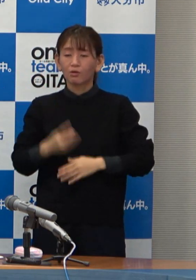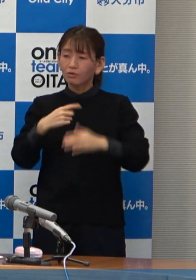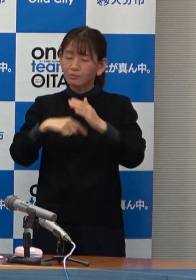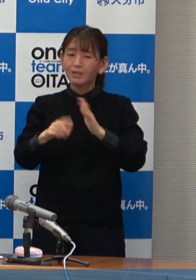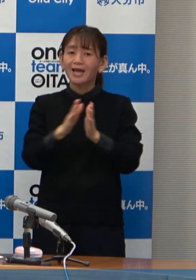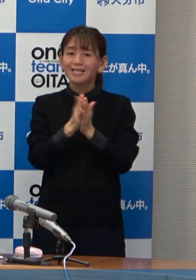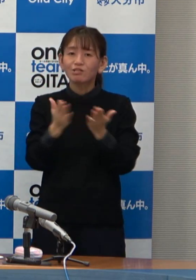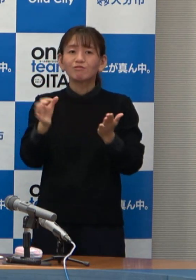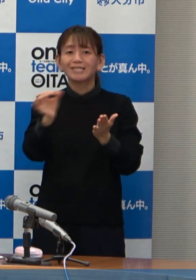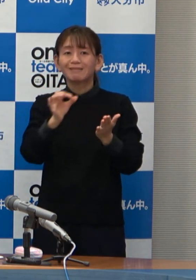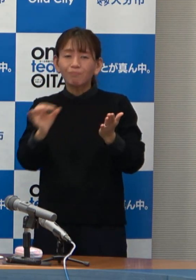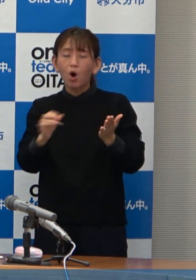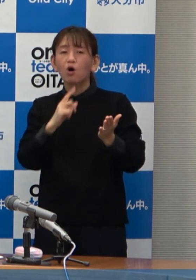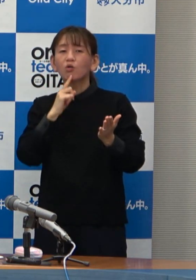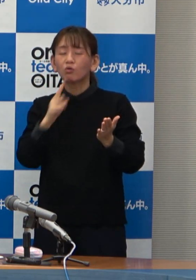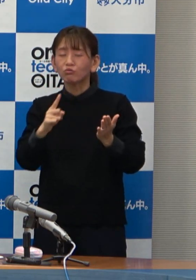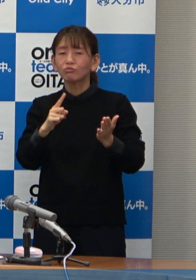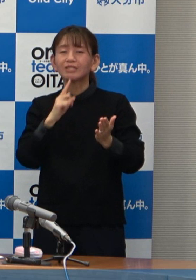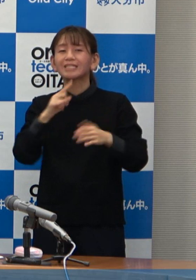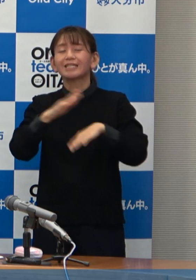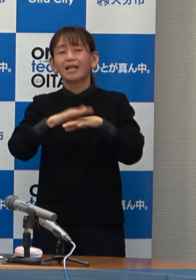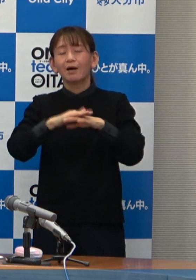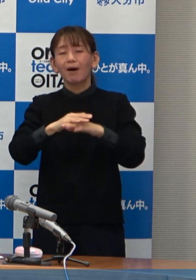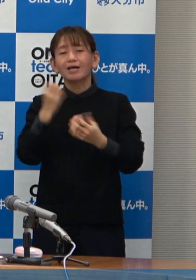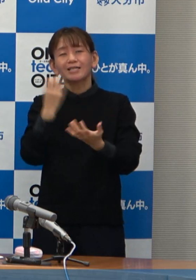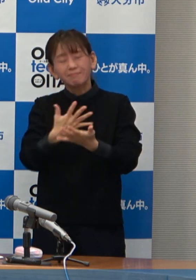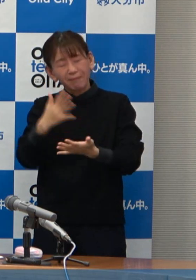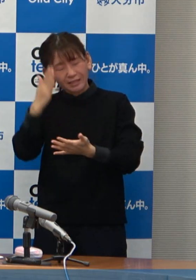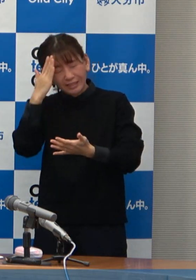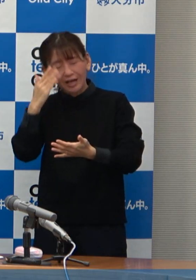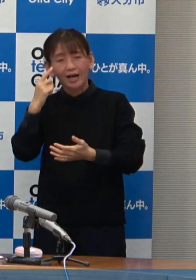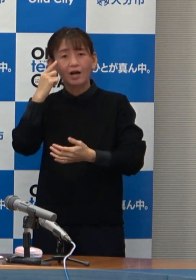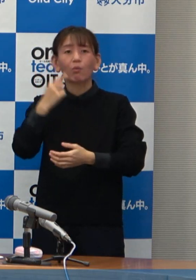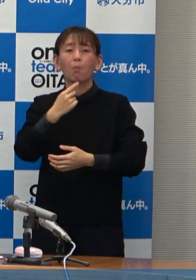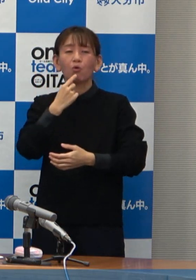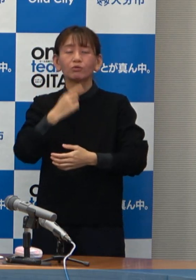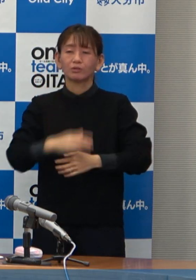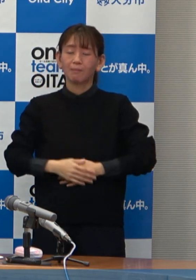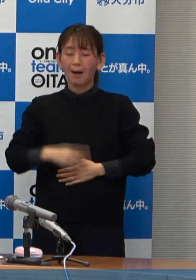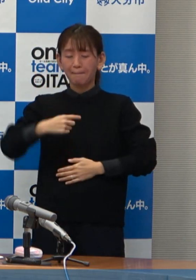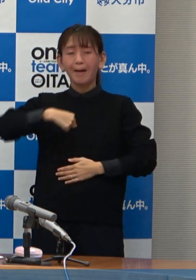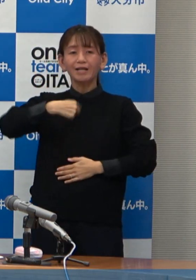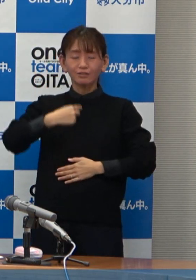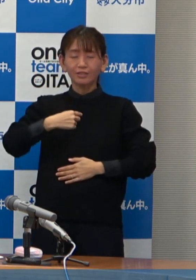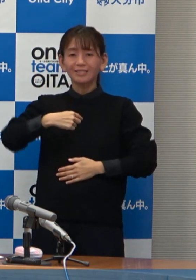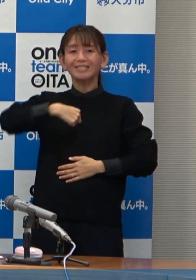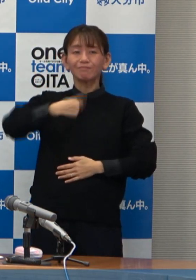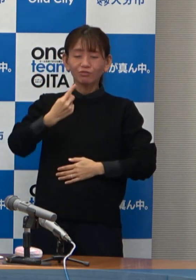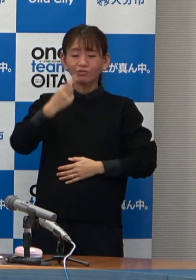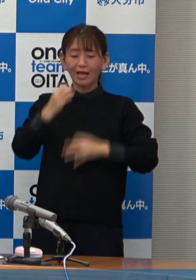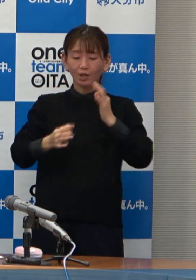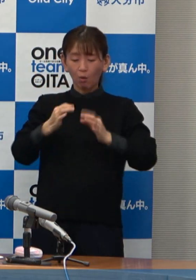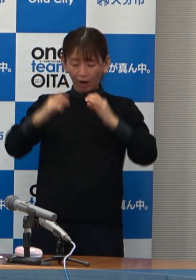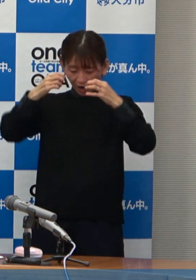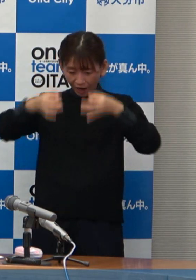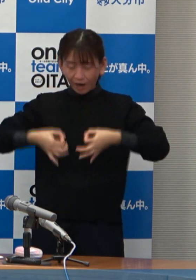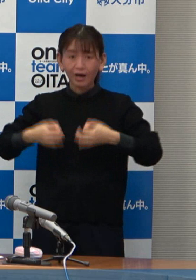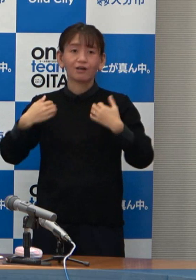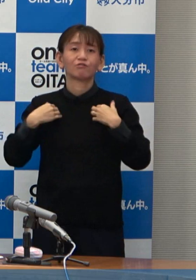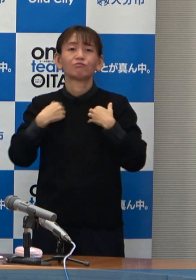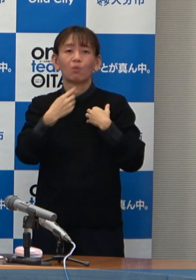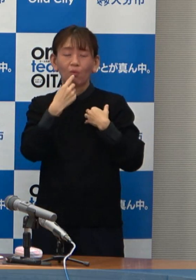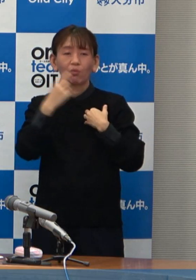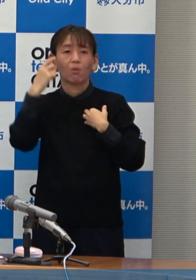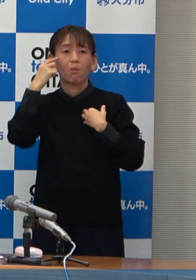簿という書き方は私はちょっと失敗したなとは思ってですけど自己評価ですよね必要なことはこれを4